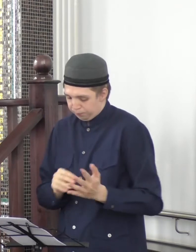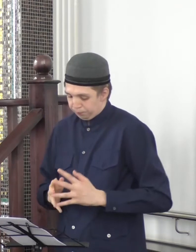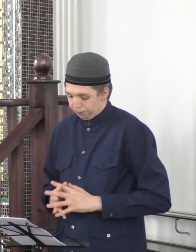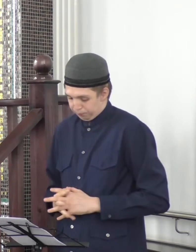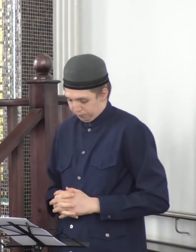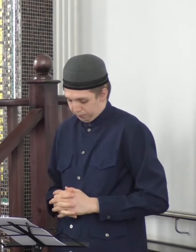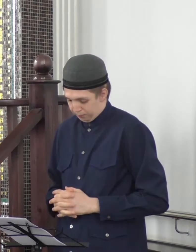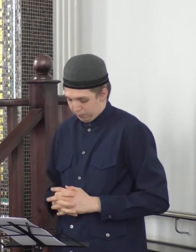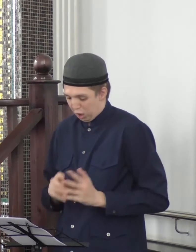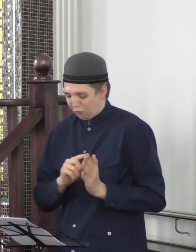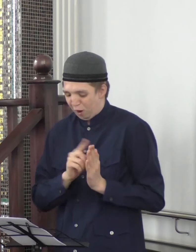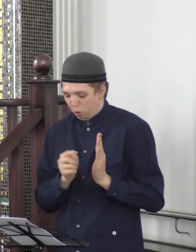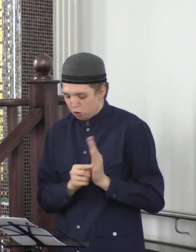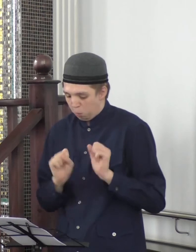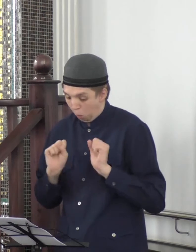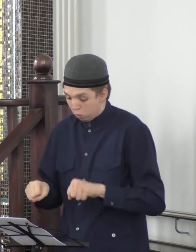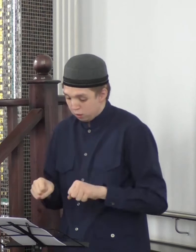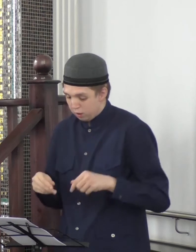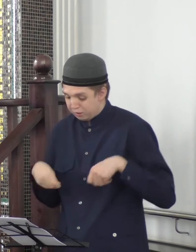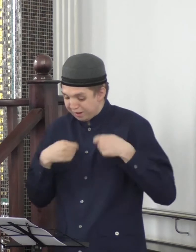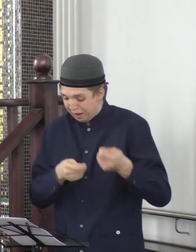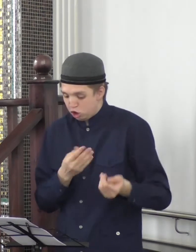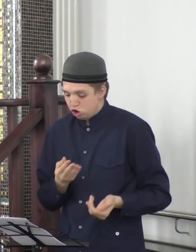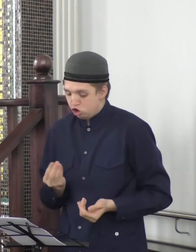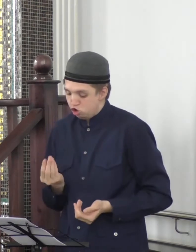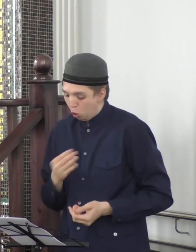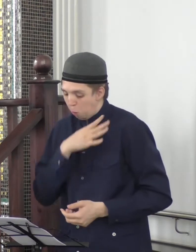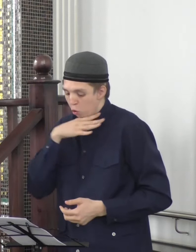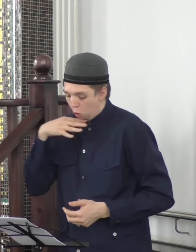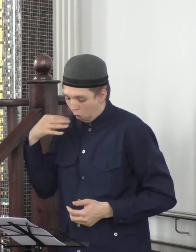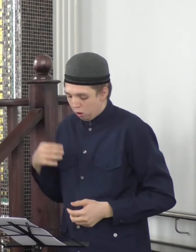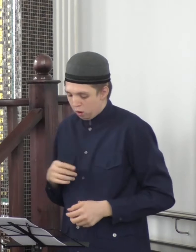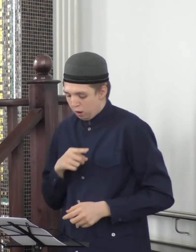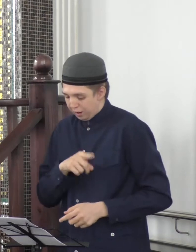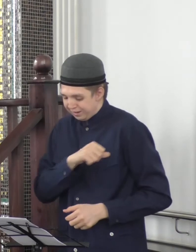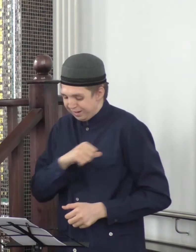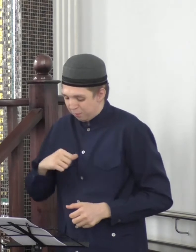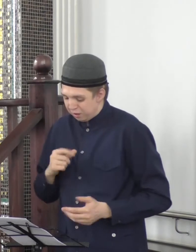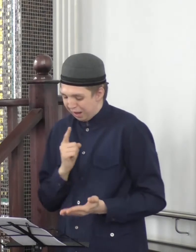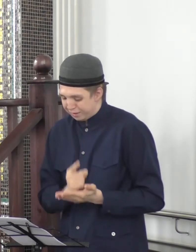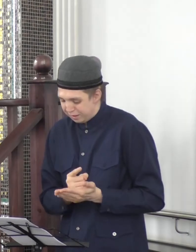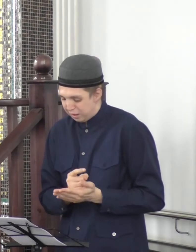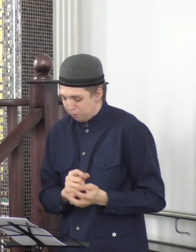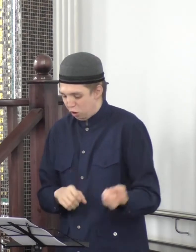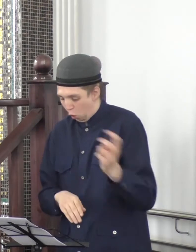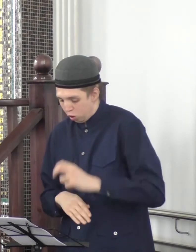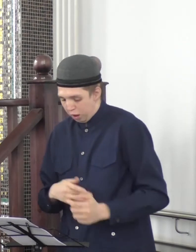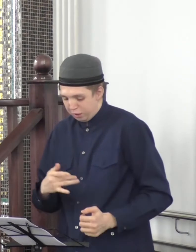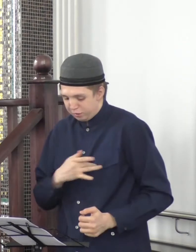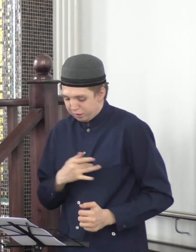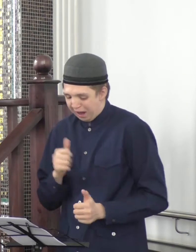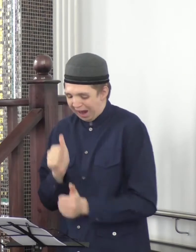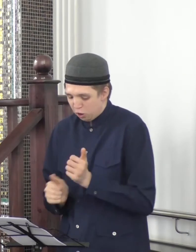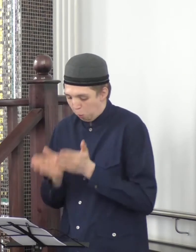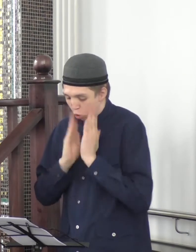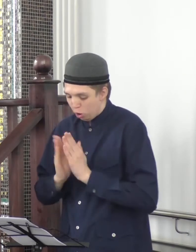бушый? Пәйгамбәрбез алейхи сәләмнең бик мәшһүр булган хадисе, пәйгамбәрбез әйткән, әгәр Рамазан айында розасын